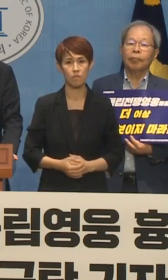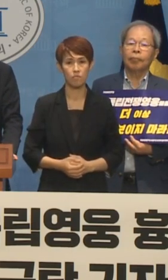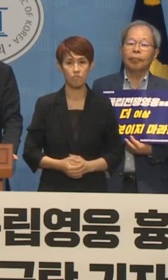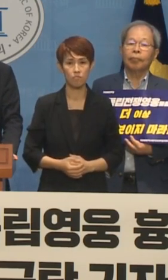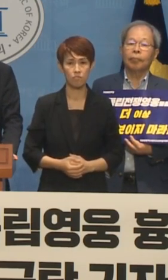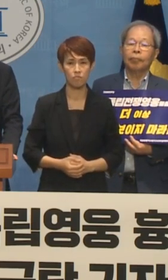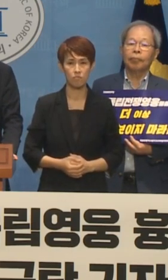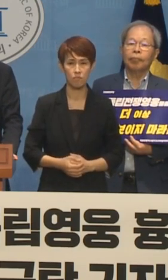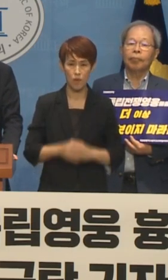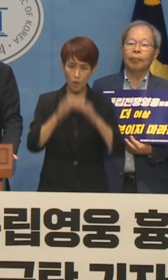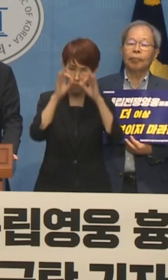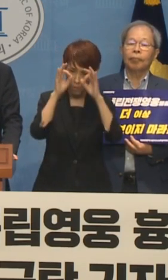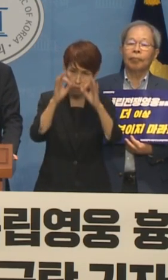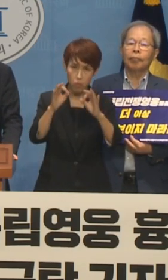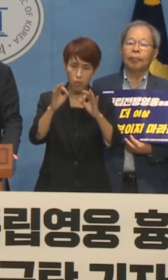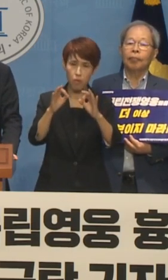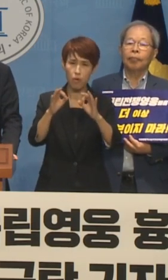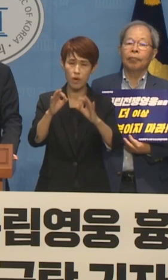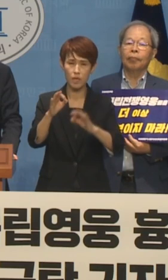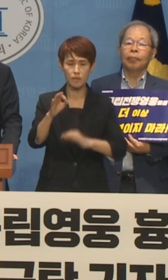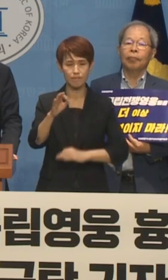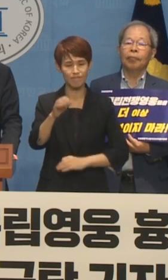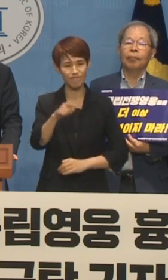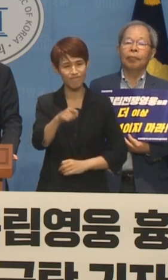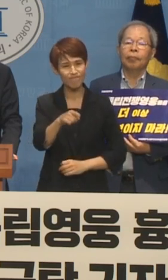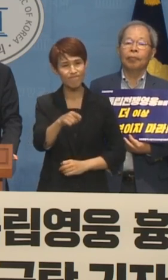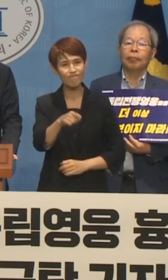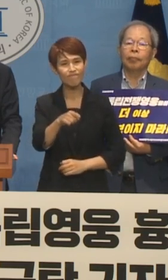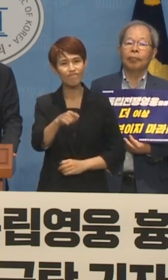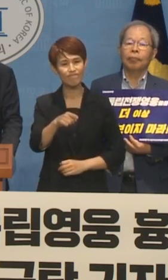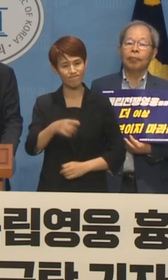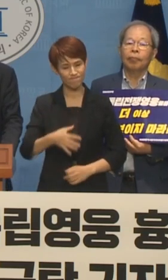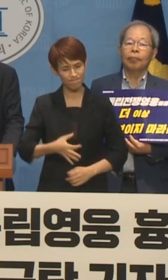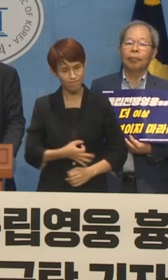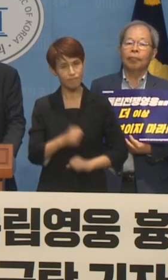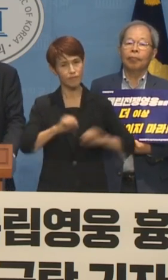눈에 뻔히 보이는 졸렬한 짓을 해서 안 됩니다.